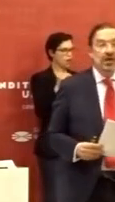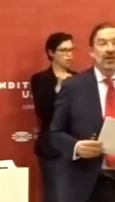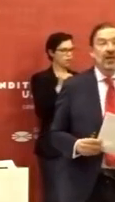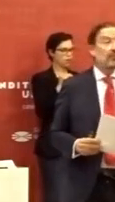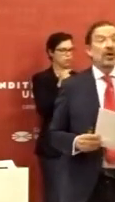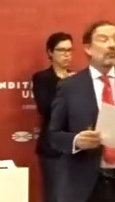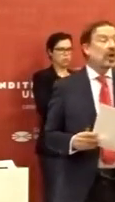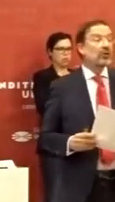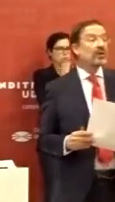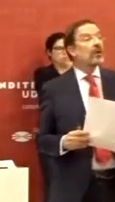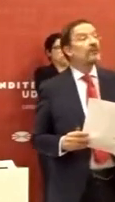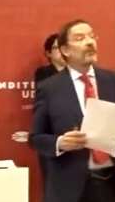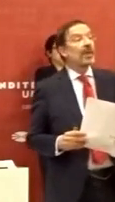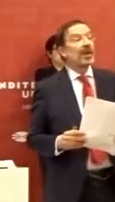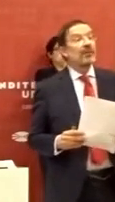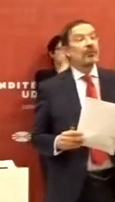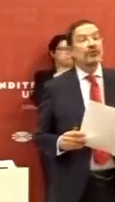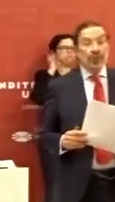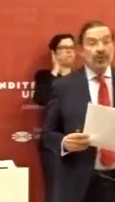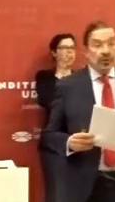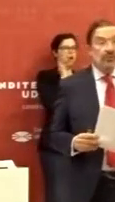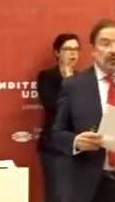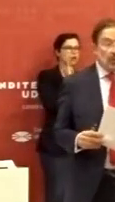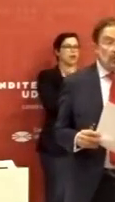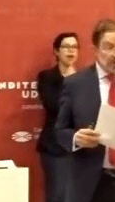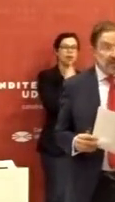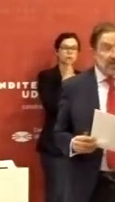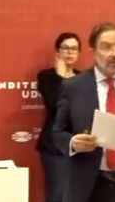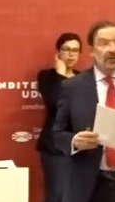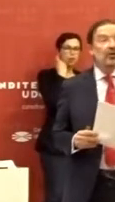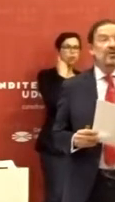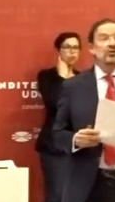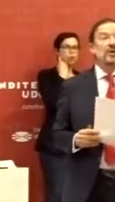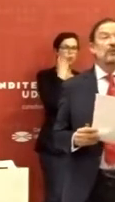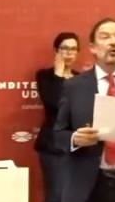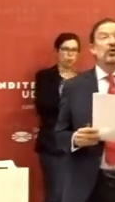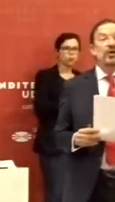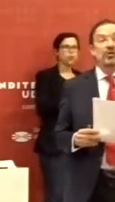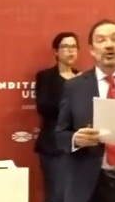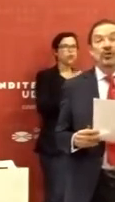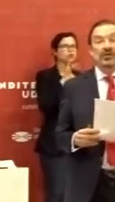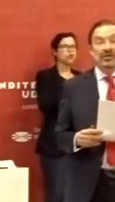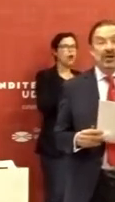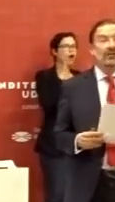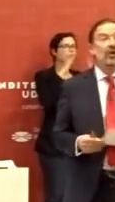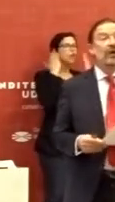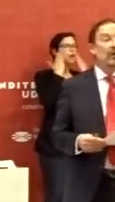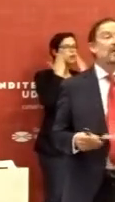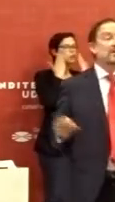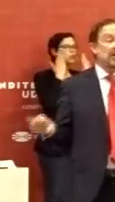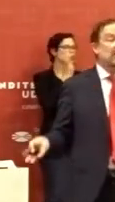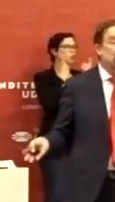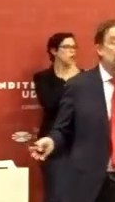nosotros estamos ahí, y por ejemplo el año pasado pues fuimos invitados expresamente. El año pasado se celebró el Congreso de Estudiantes de